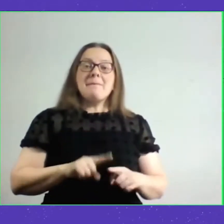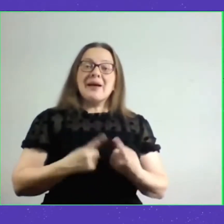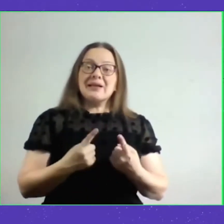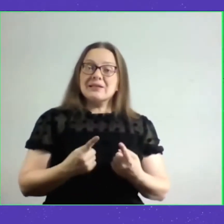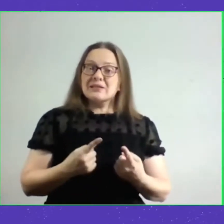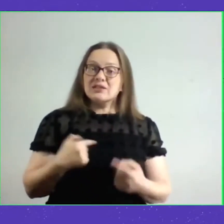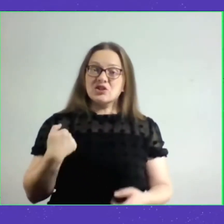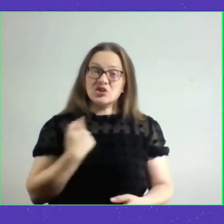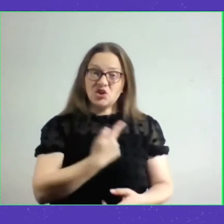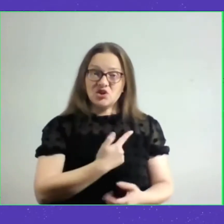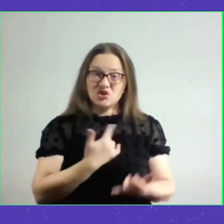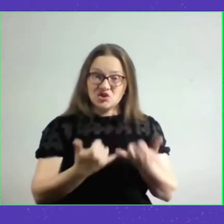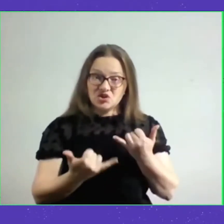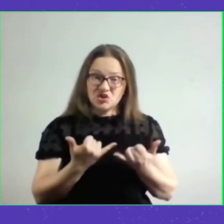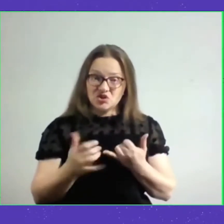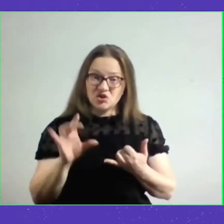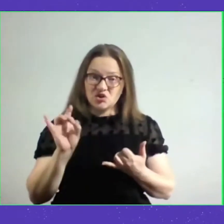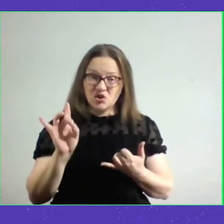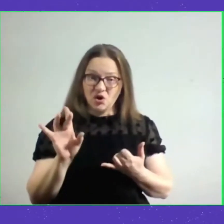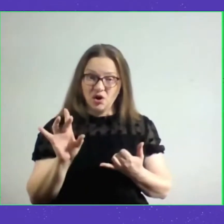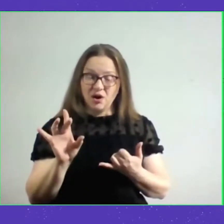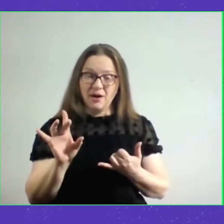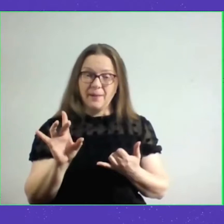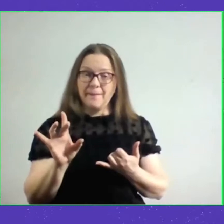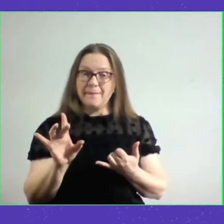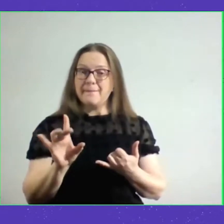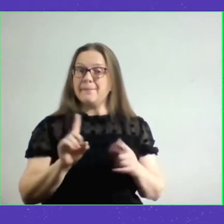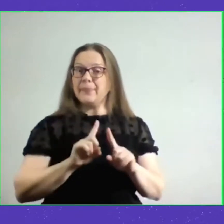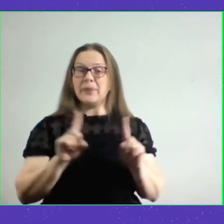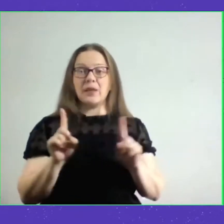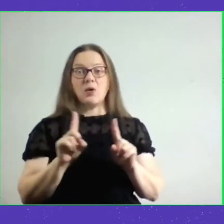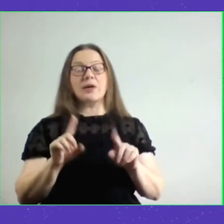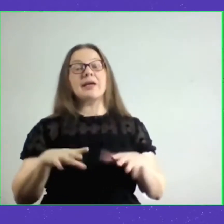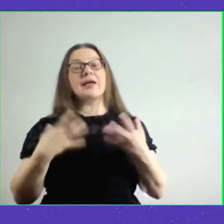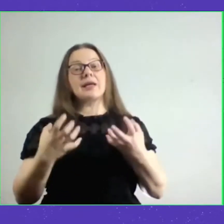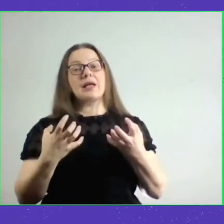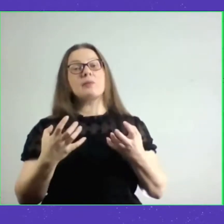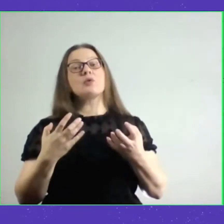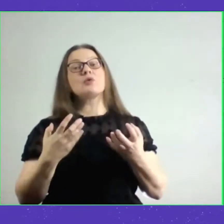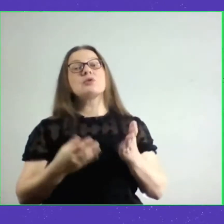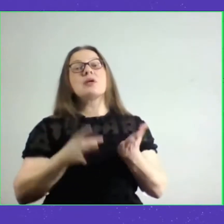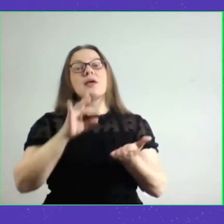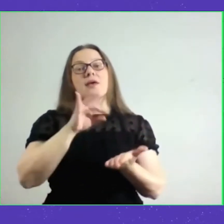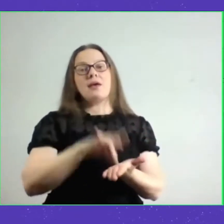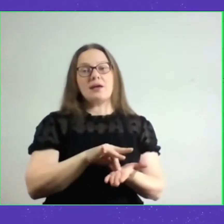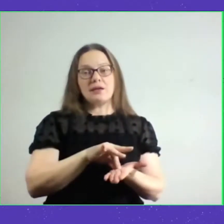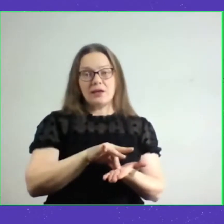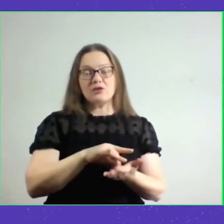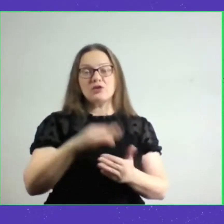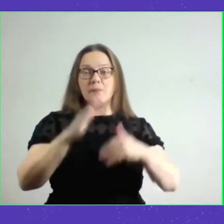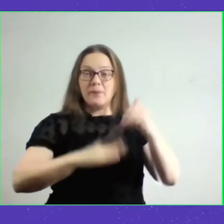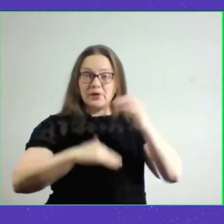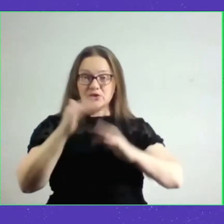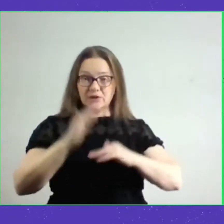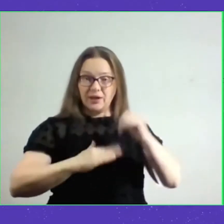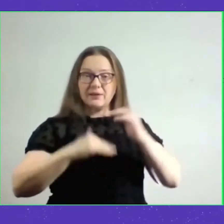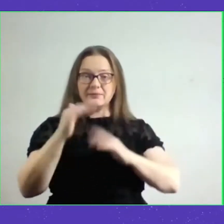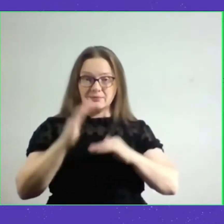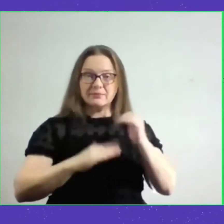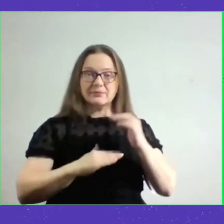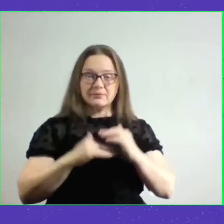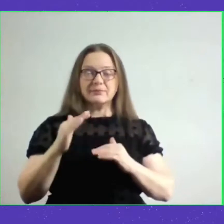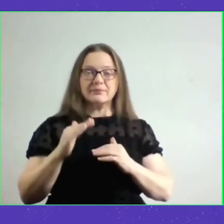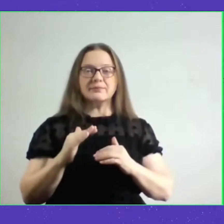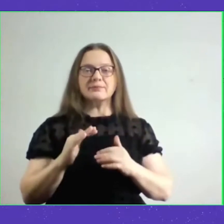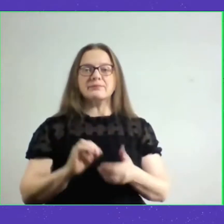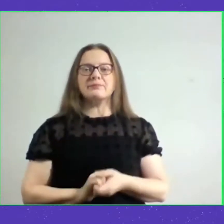e entrar na realidade. Por isso que um aspecto precioso do reino dos céus é a realidade. A